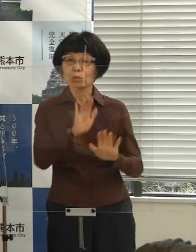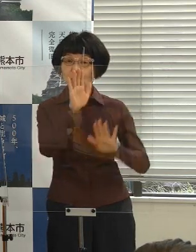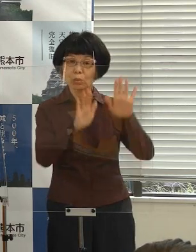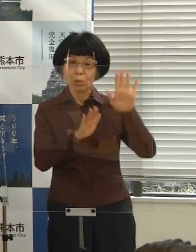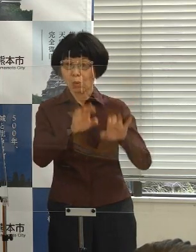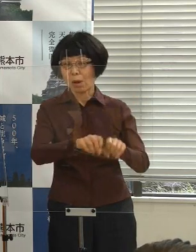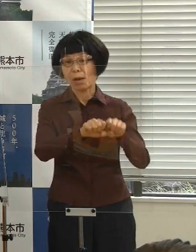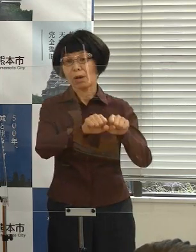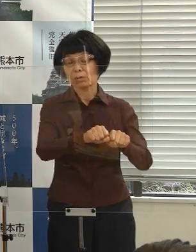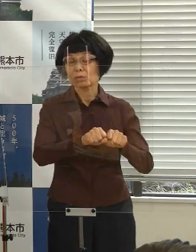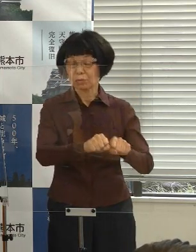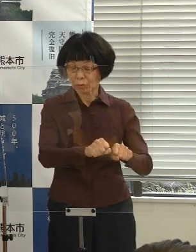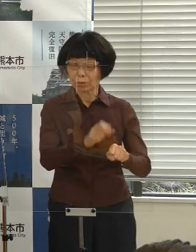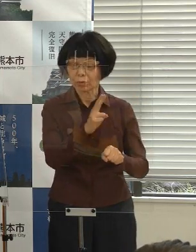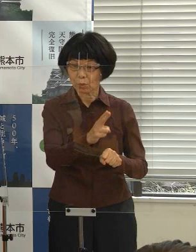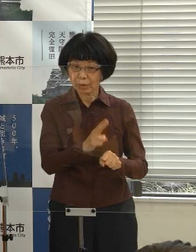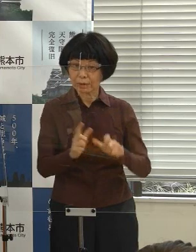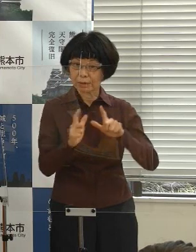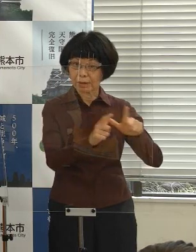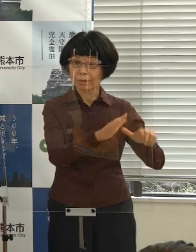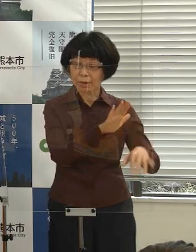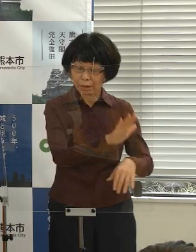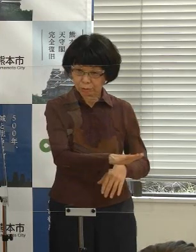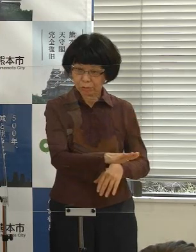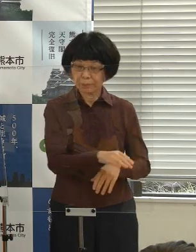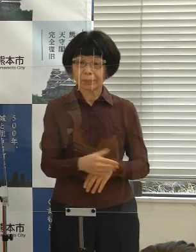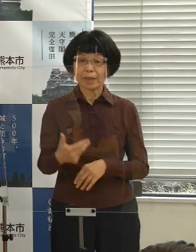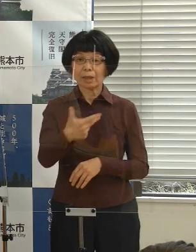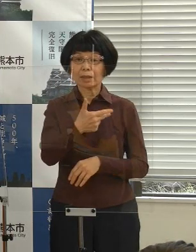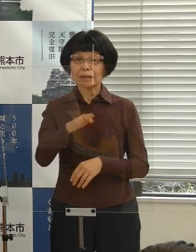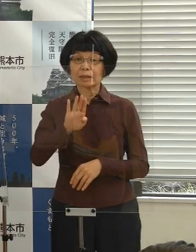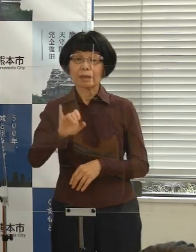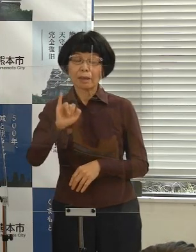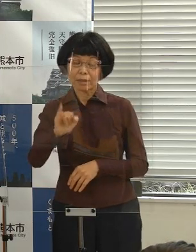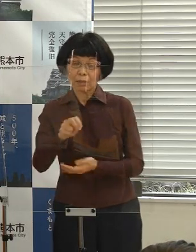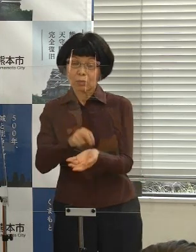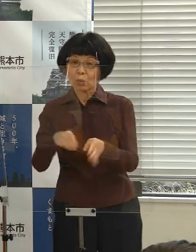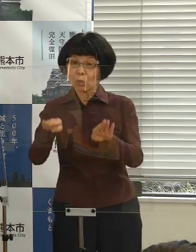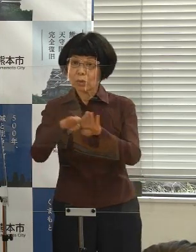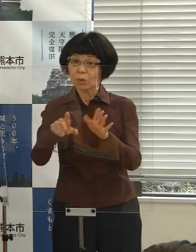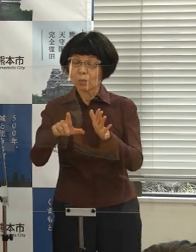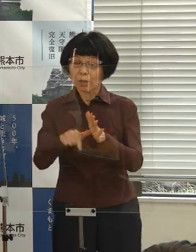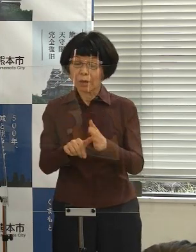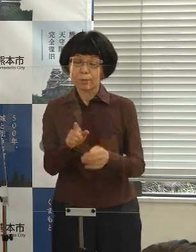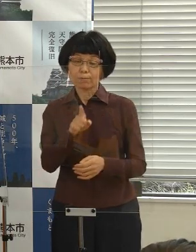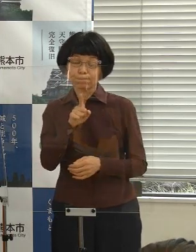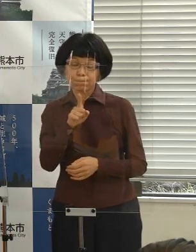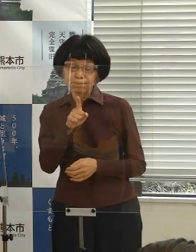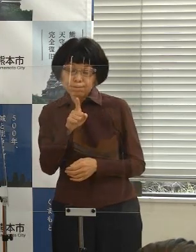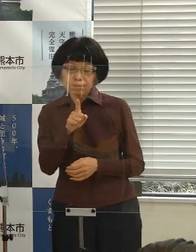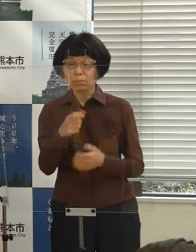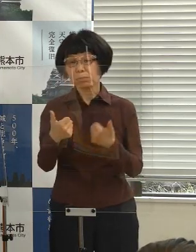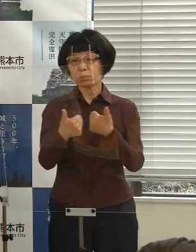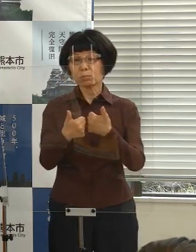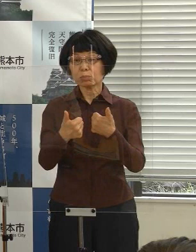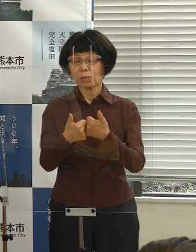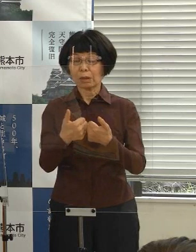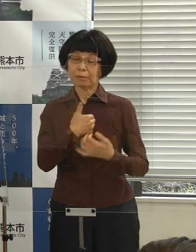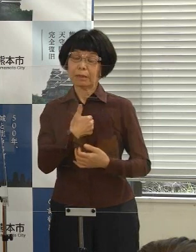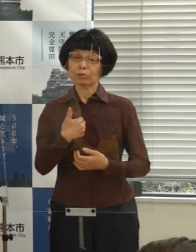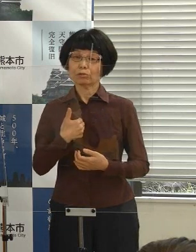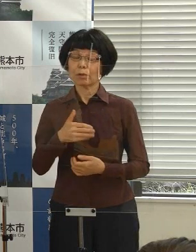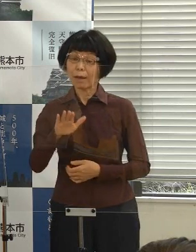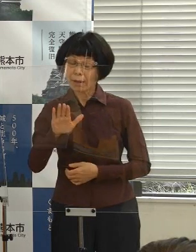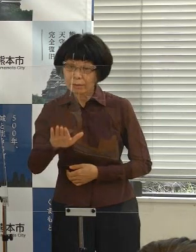病院さんの方にもですね、そういった匿名でいろいろご相談ができることがあるん